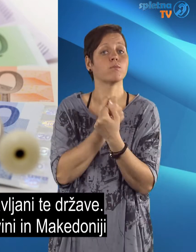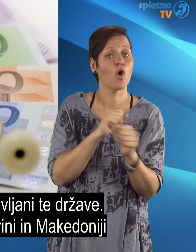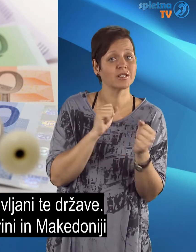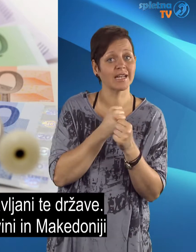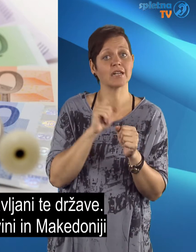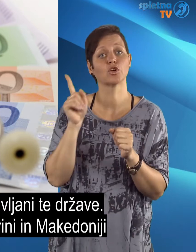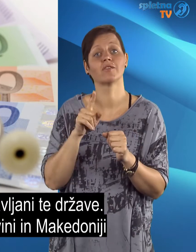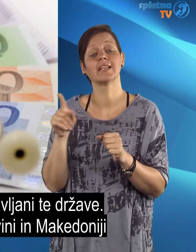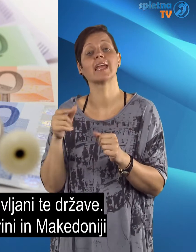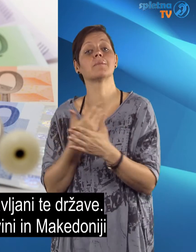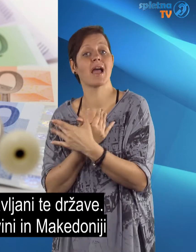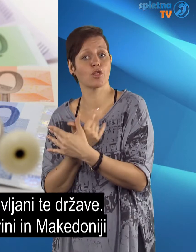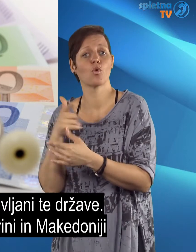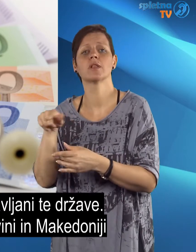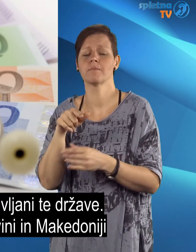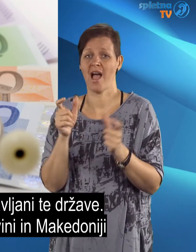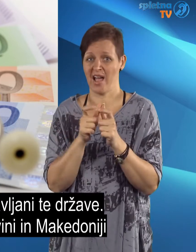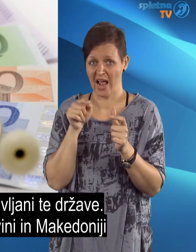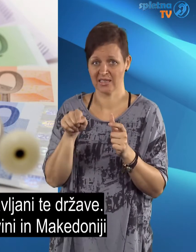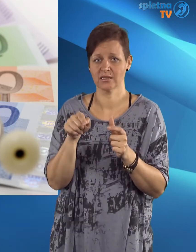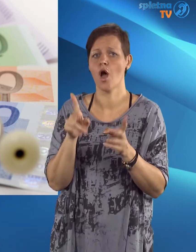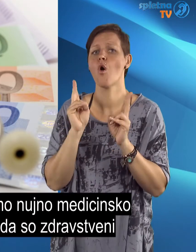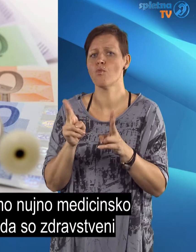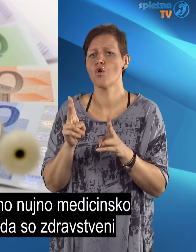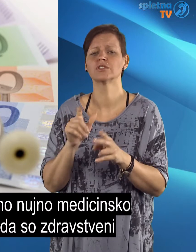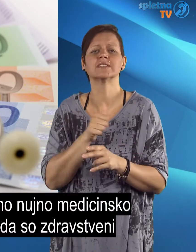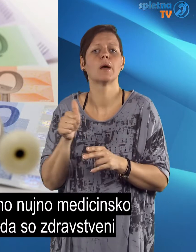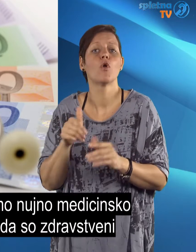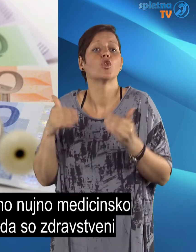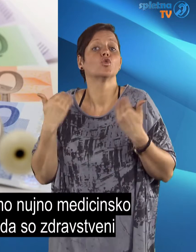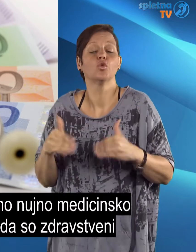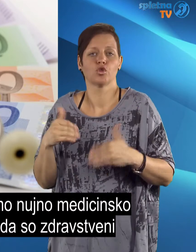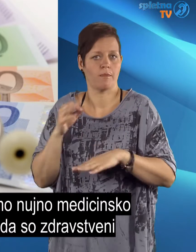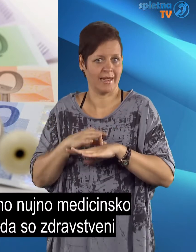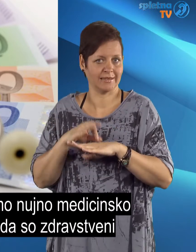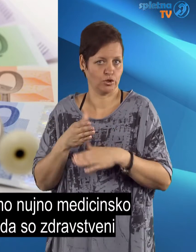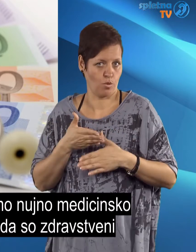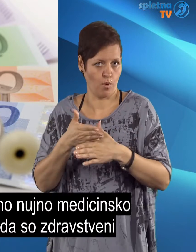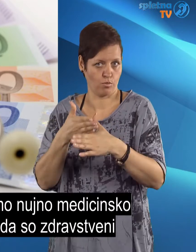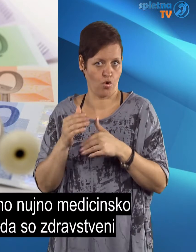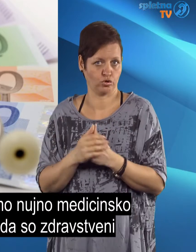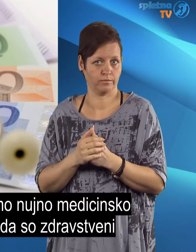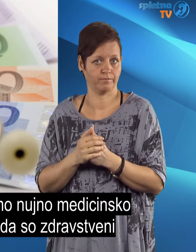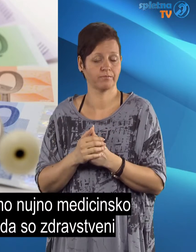V Bosni in Hercegovini in Makedoniji pa kartica omogoča samo nujno medicinsko pomoč.